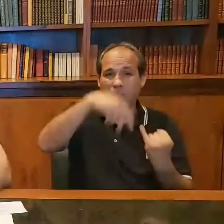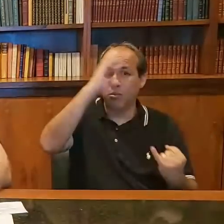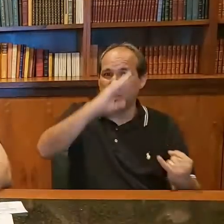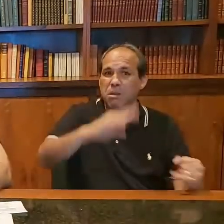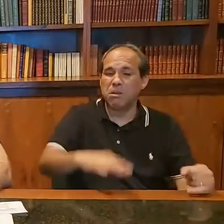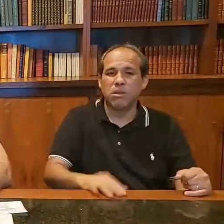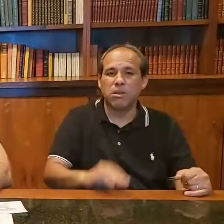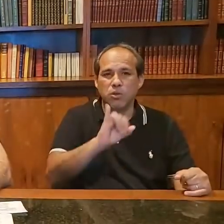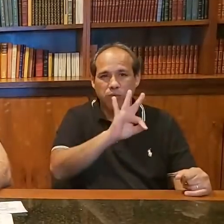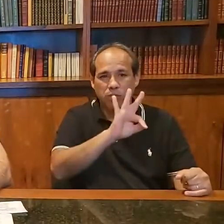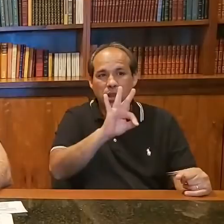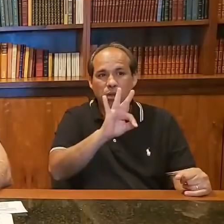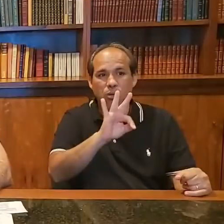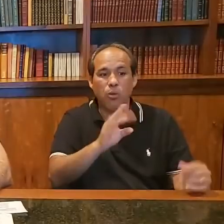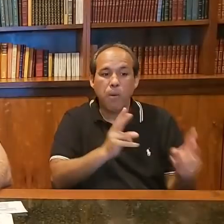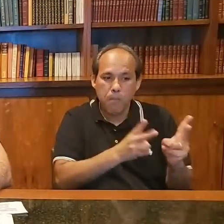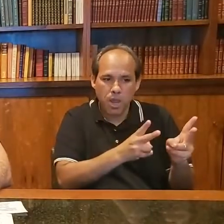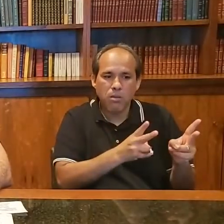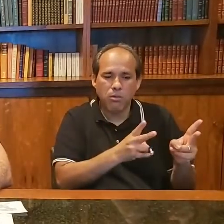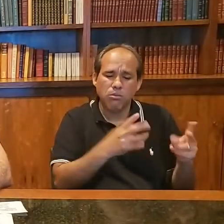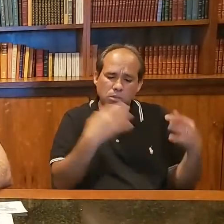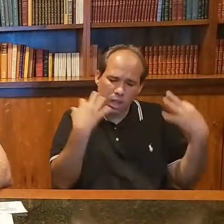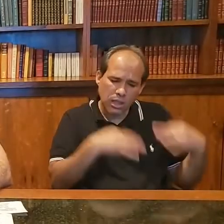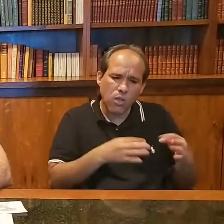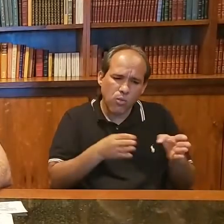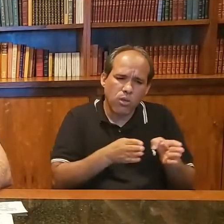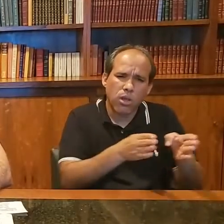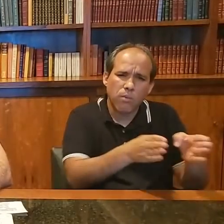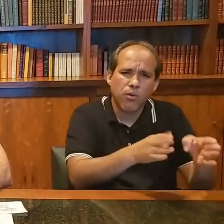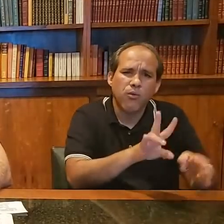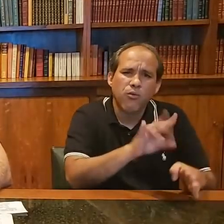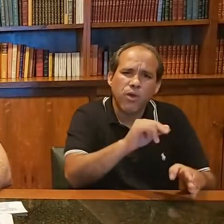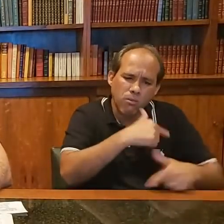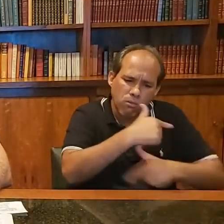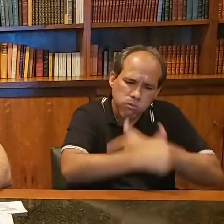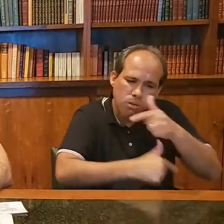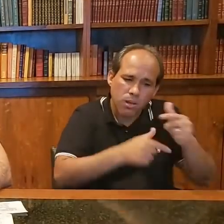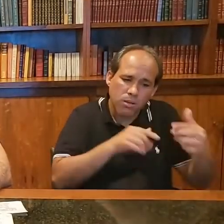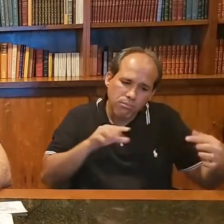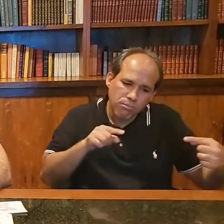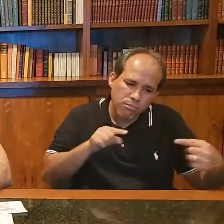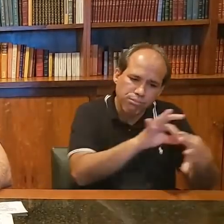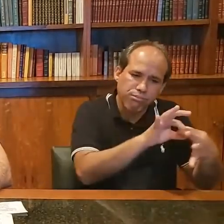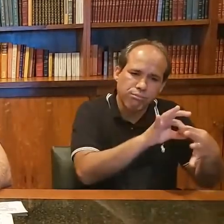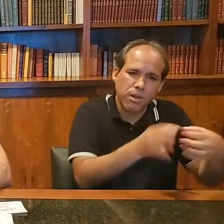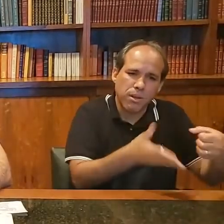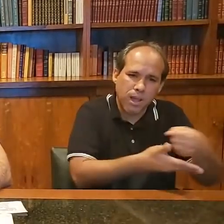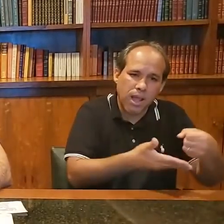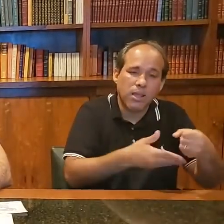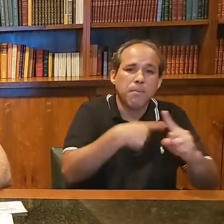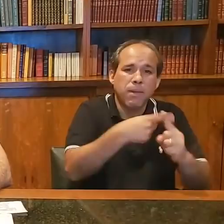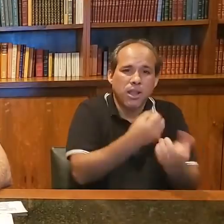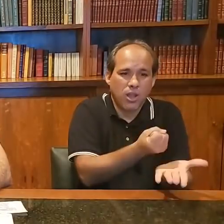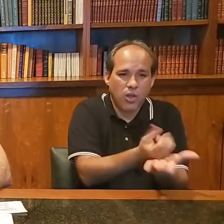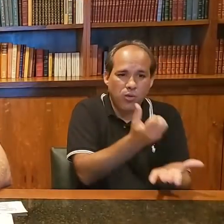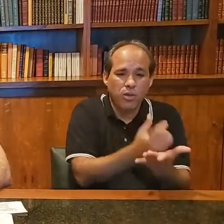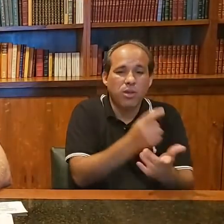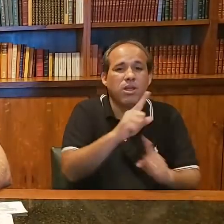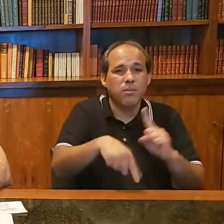que nós estamos no caminho certo, vamos trabalhar no alicerce, na alfabetização e nos